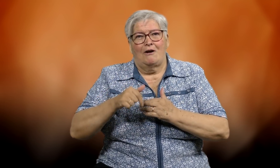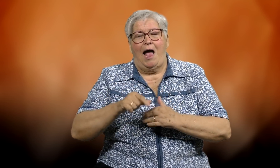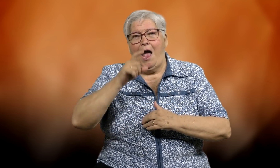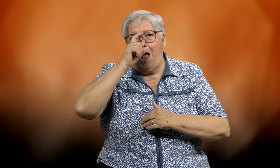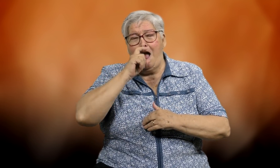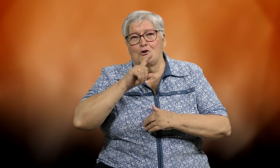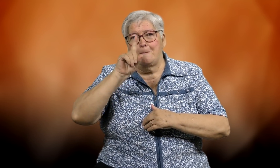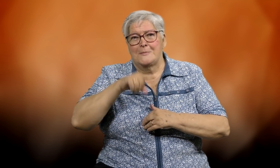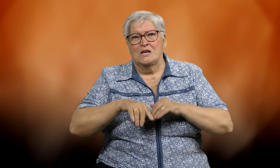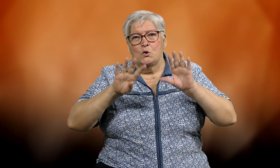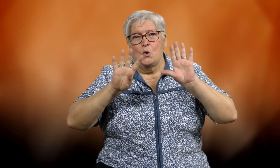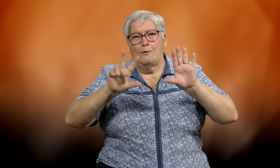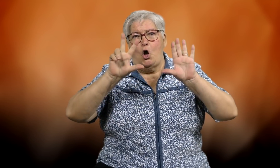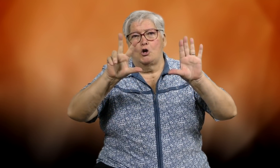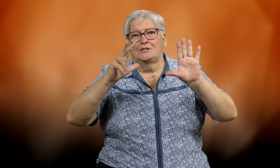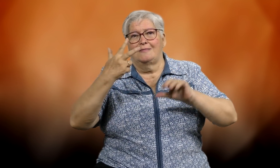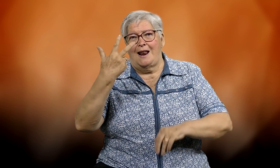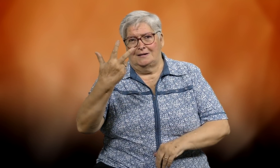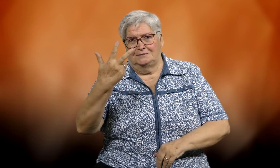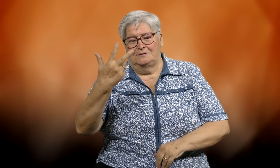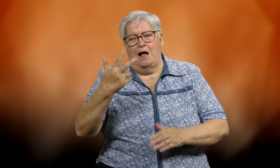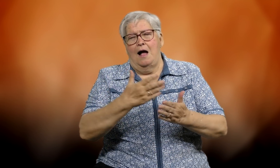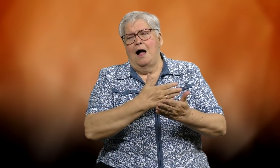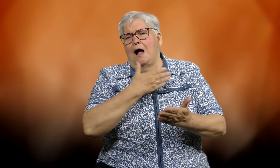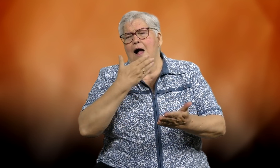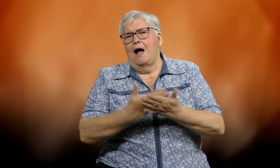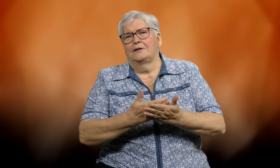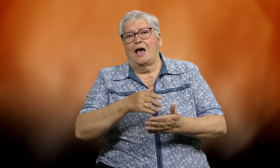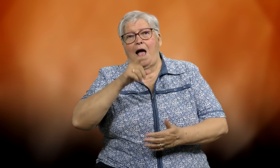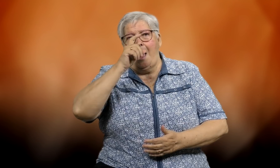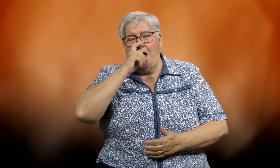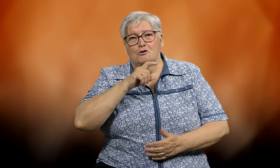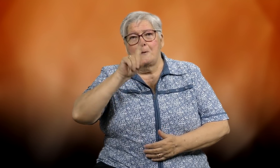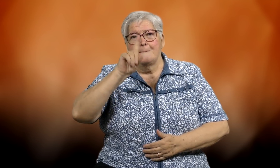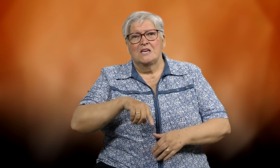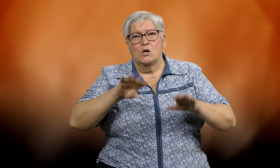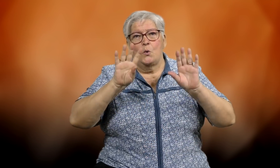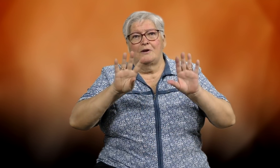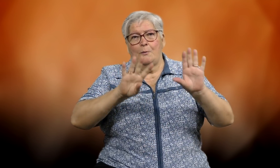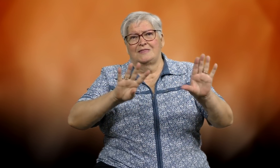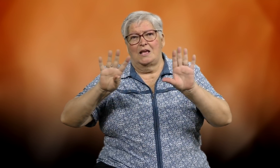la FESOCA. Vaig començar l'any 1984 fins a l'any 1990.